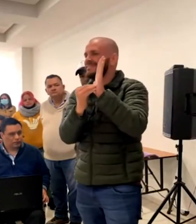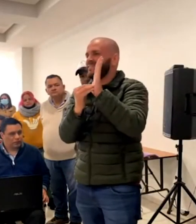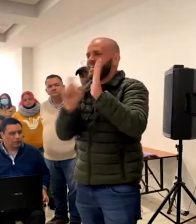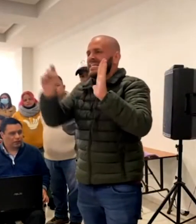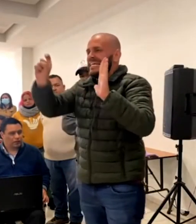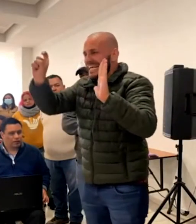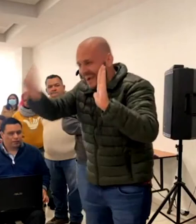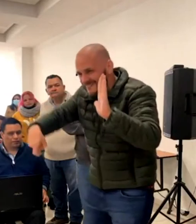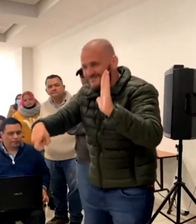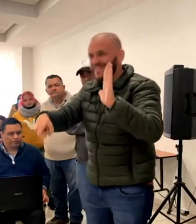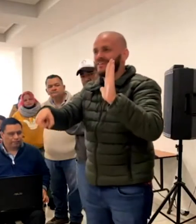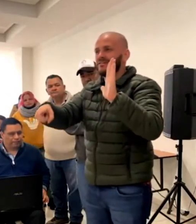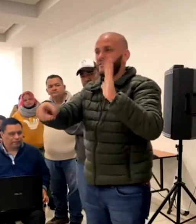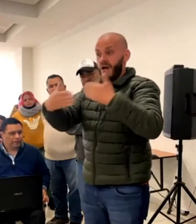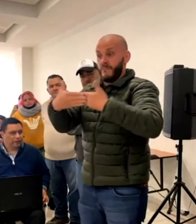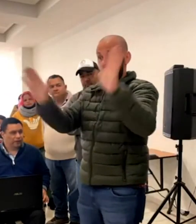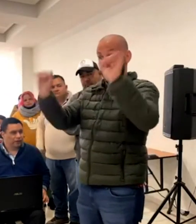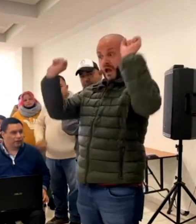i